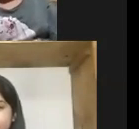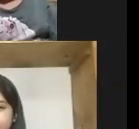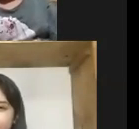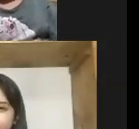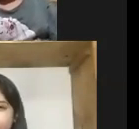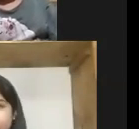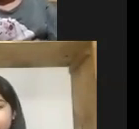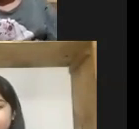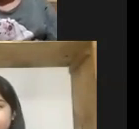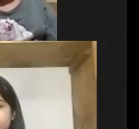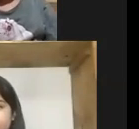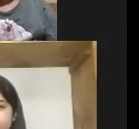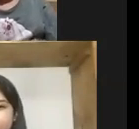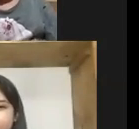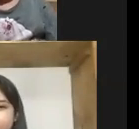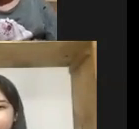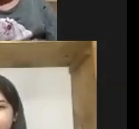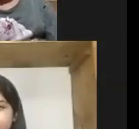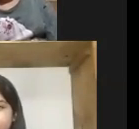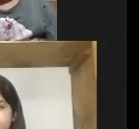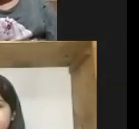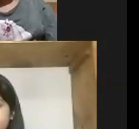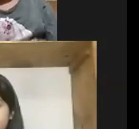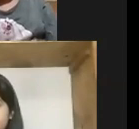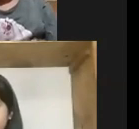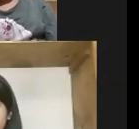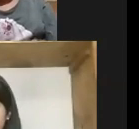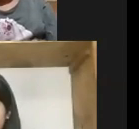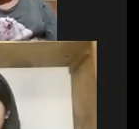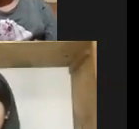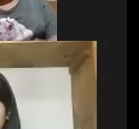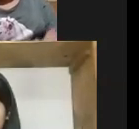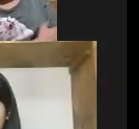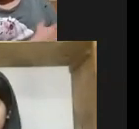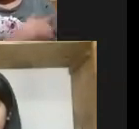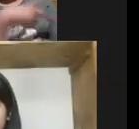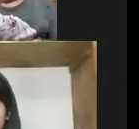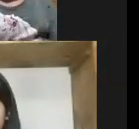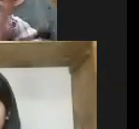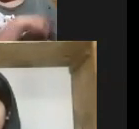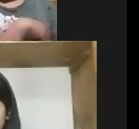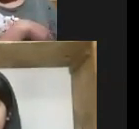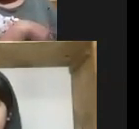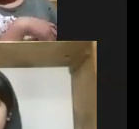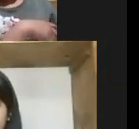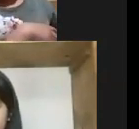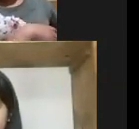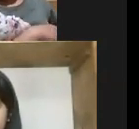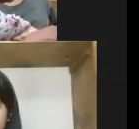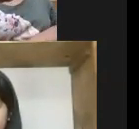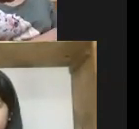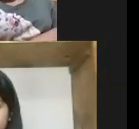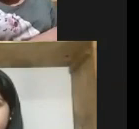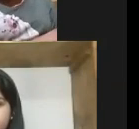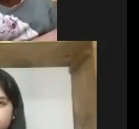hacer. Esta señal, agarren así sus dedos. Así. O filtros. O, sí, como ustedes quieran, los vamos a